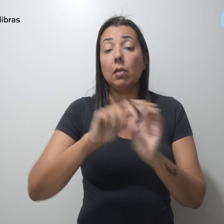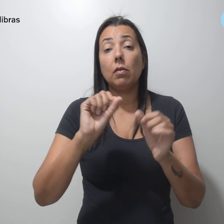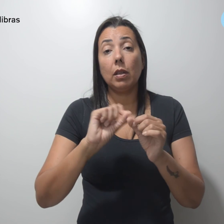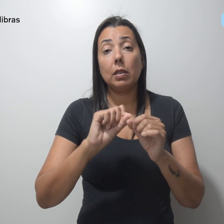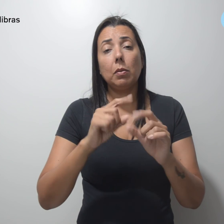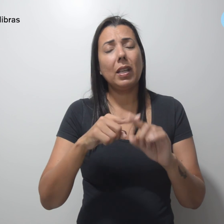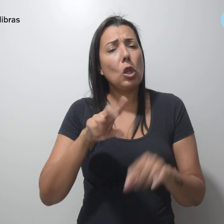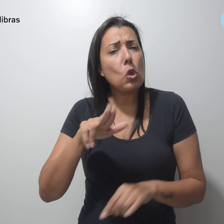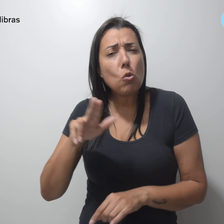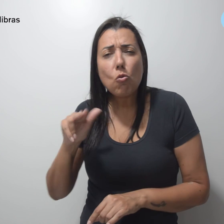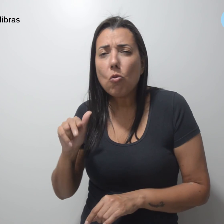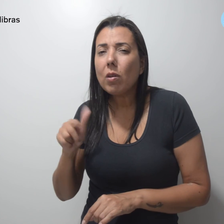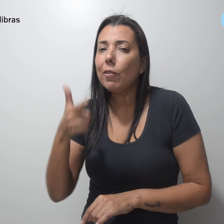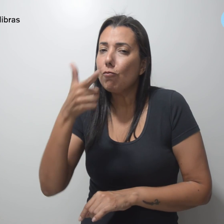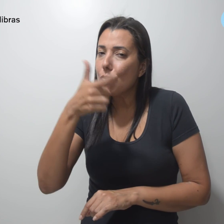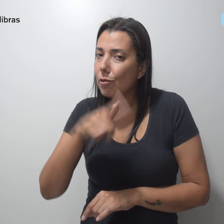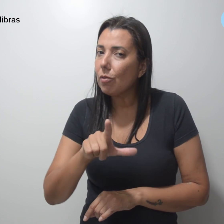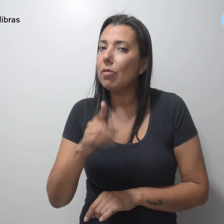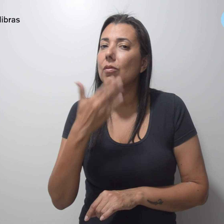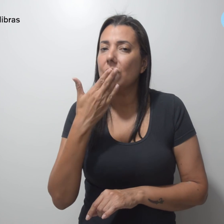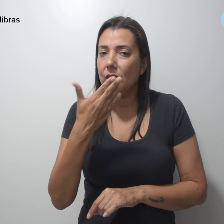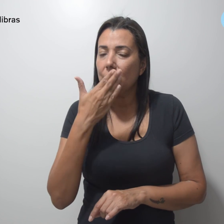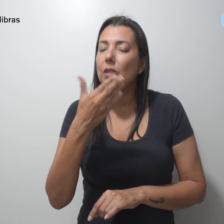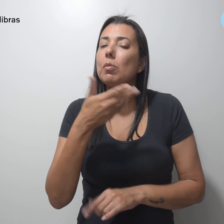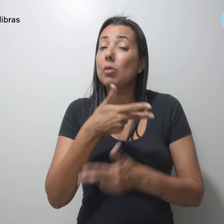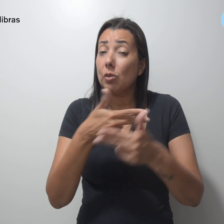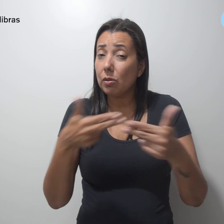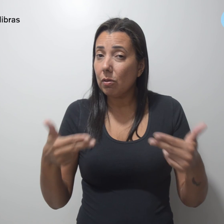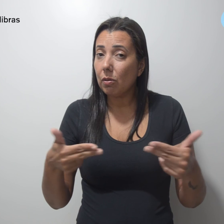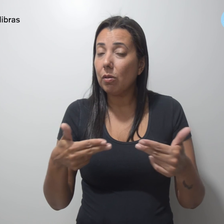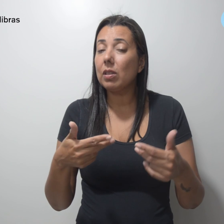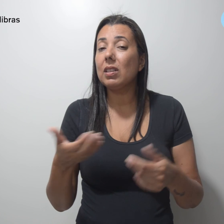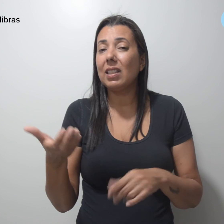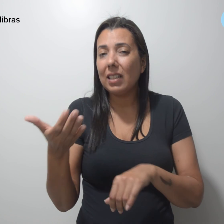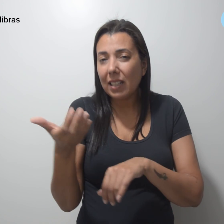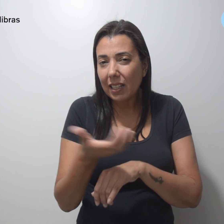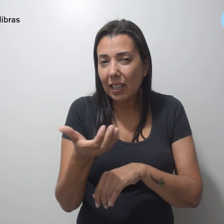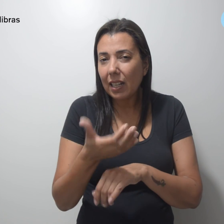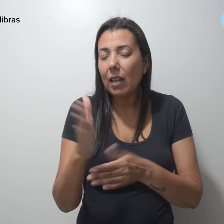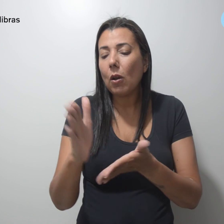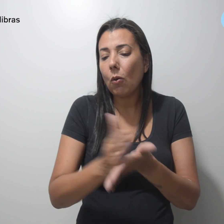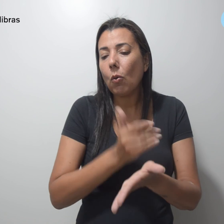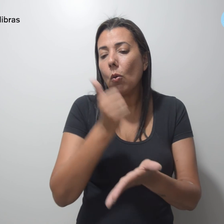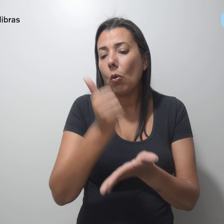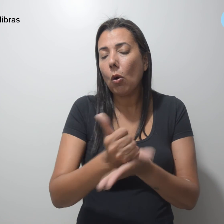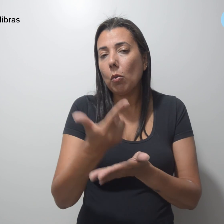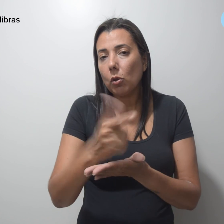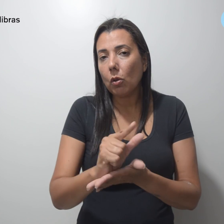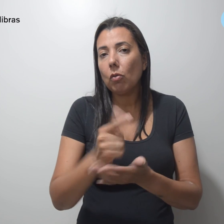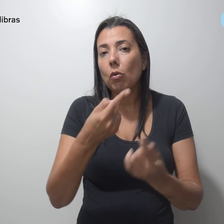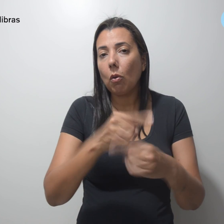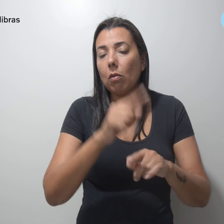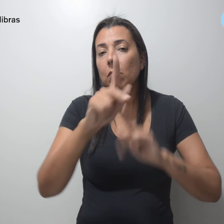se repitam esse tipo de ação e de tentativa de golpe contra a nação brasileira.